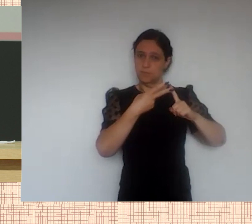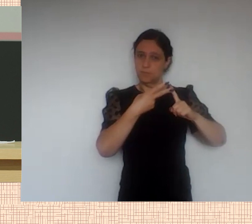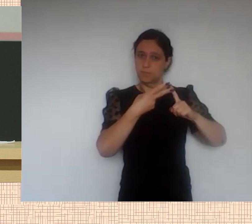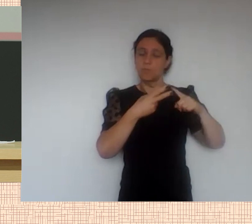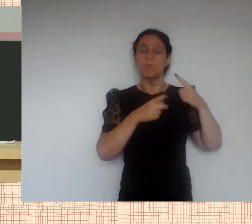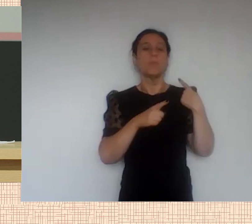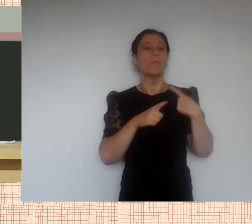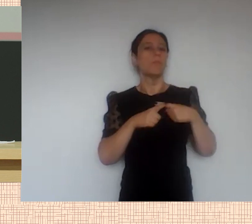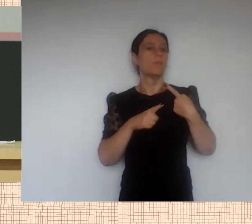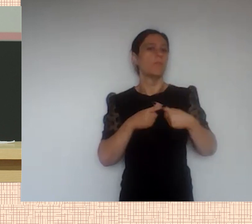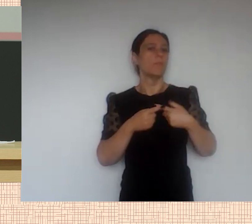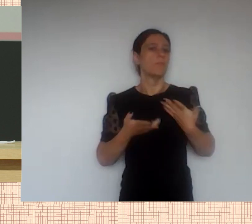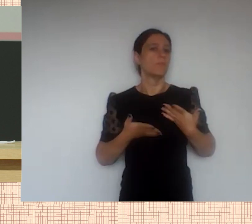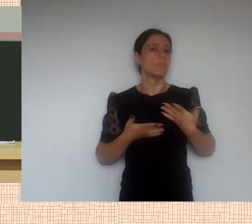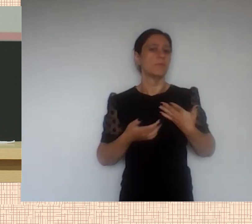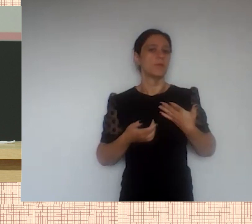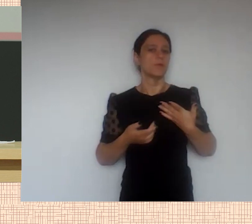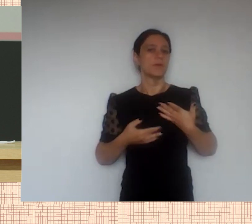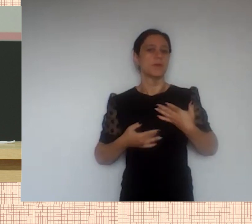Eles